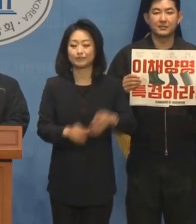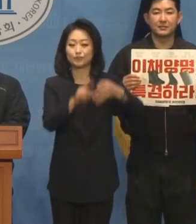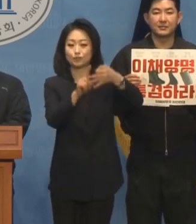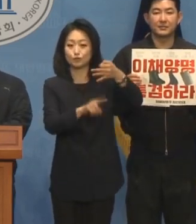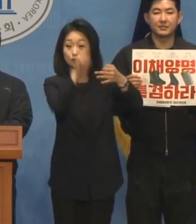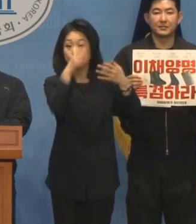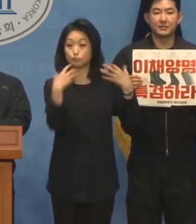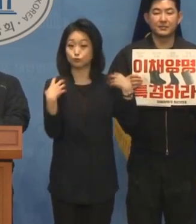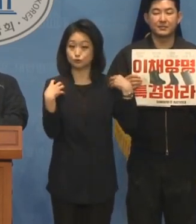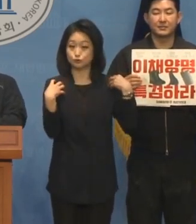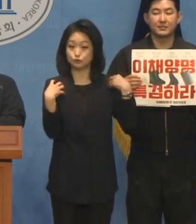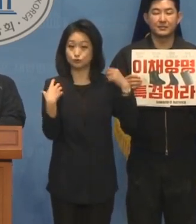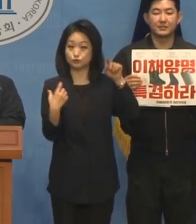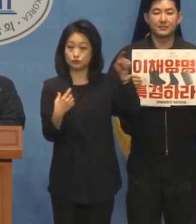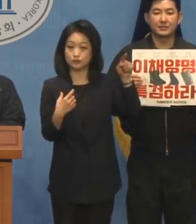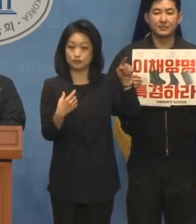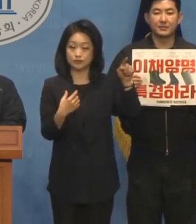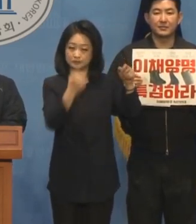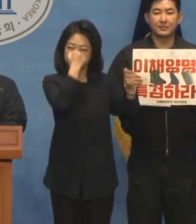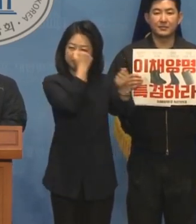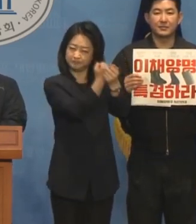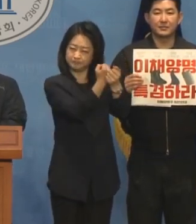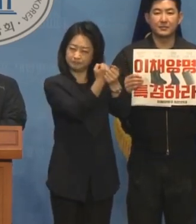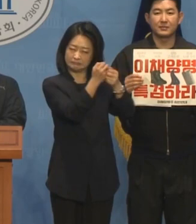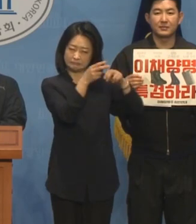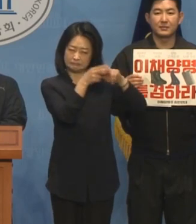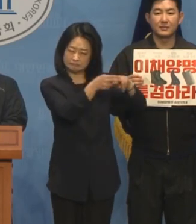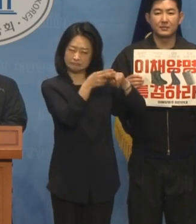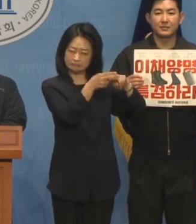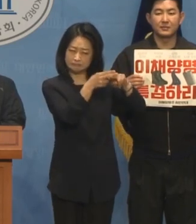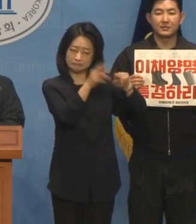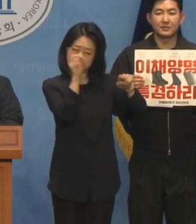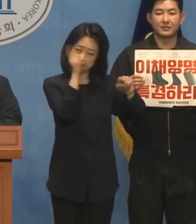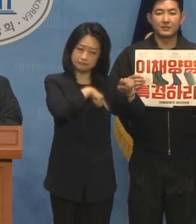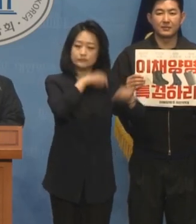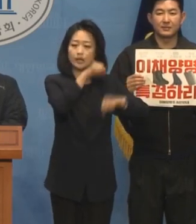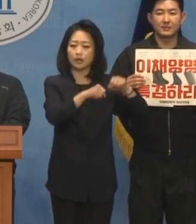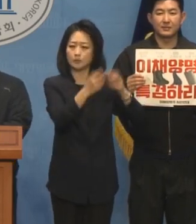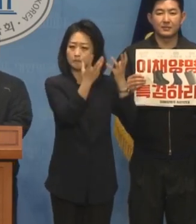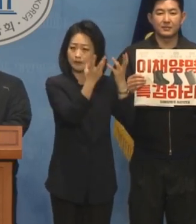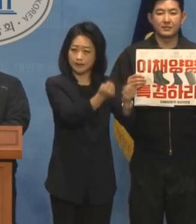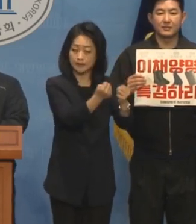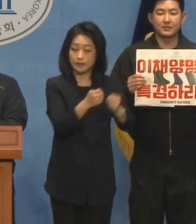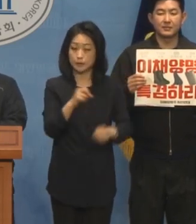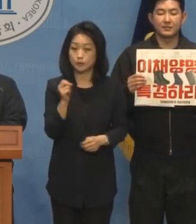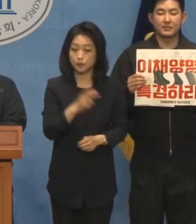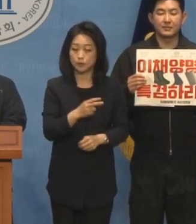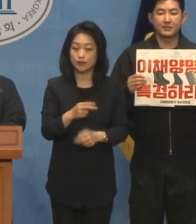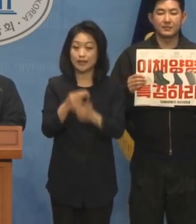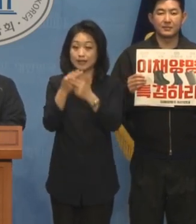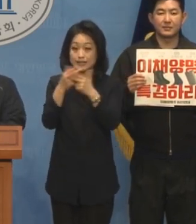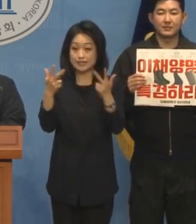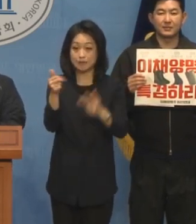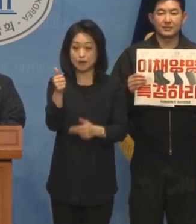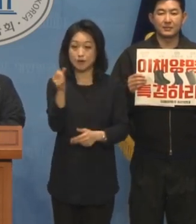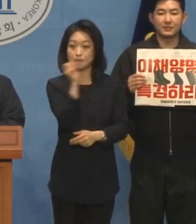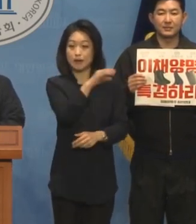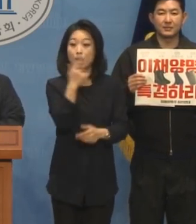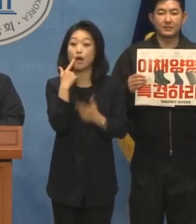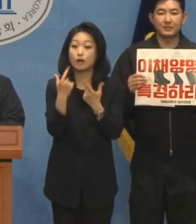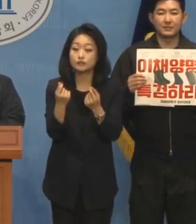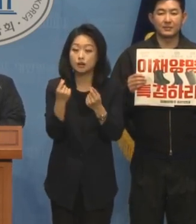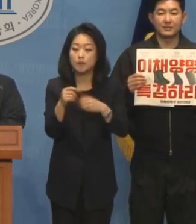정권 내에서 너무나 많은 폭정과 악행이 자행되고 있는데 특히 이재명 대표도 지적했듯이